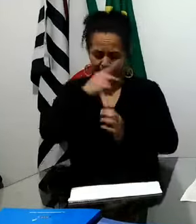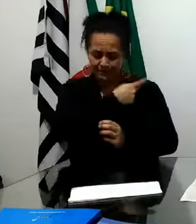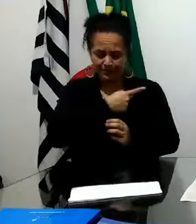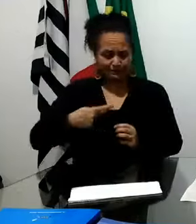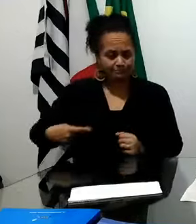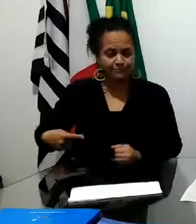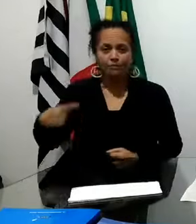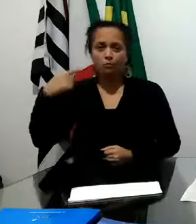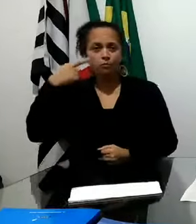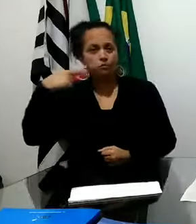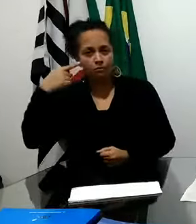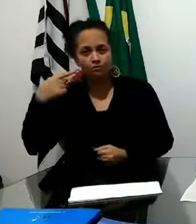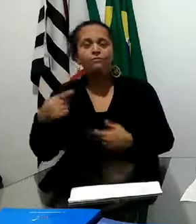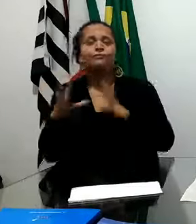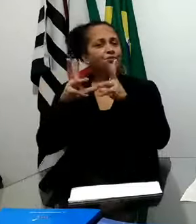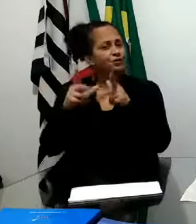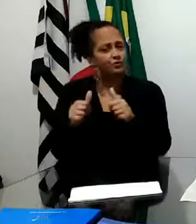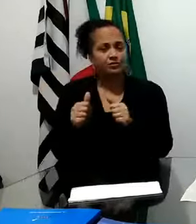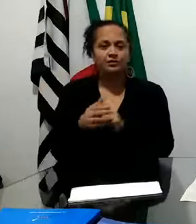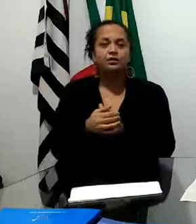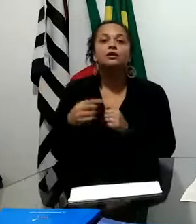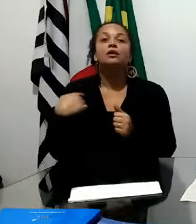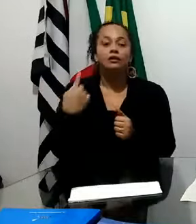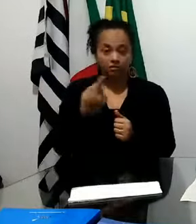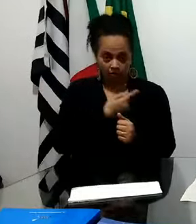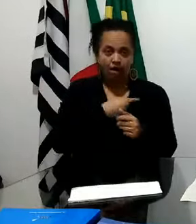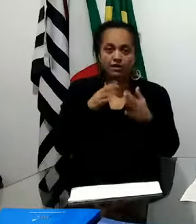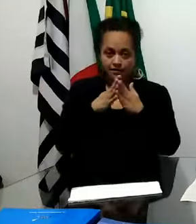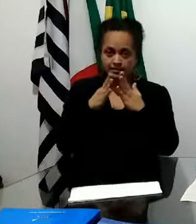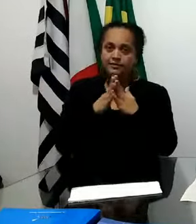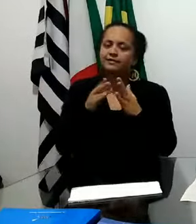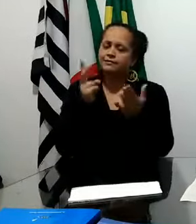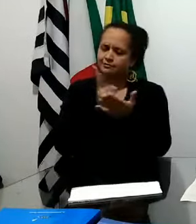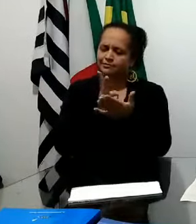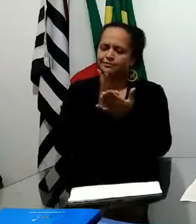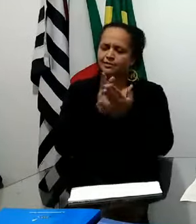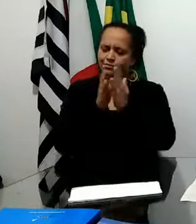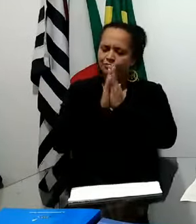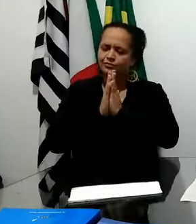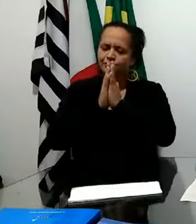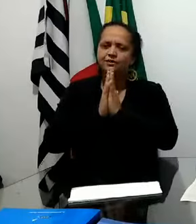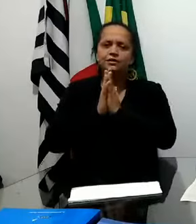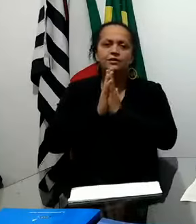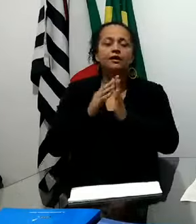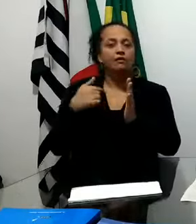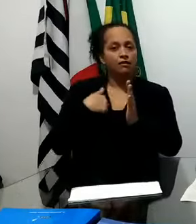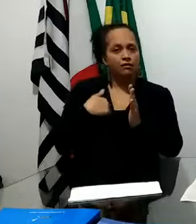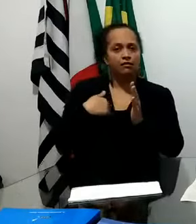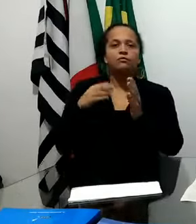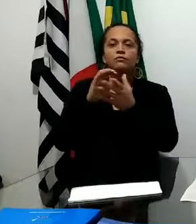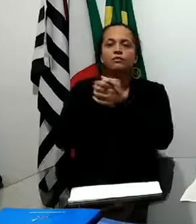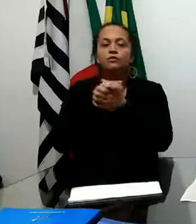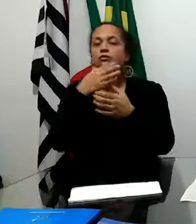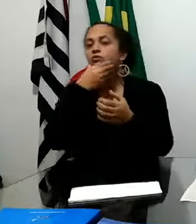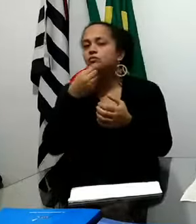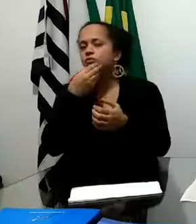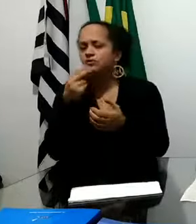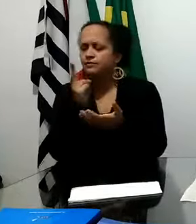Brasil. Nós lá em casa particularmente temos esse hábito, eu e meu esposo, de nós orarmos todos os dias